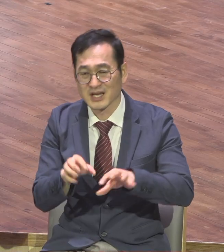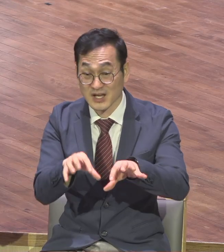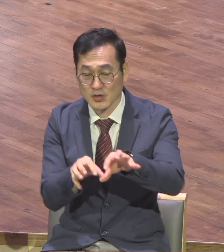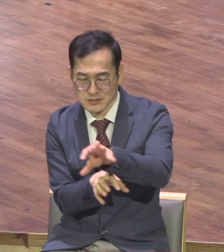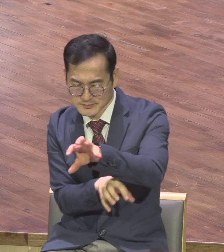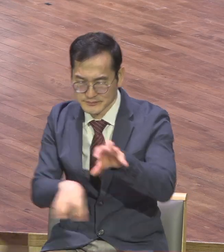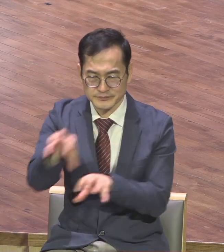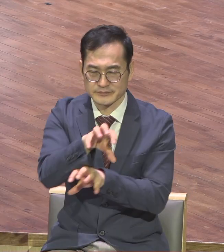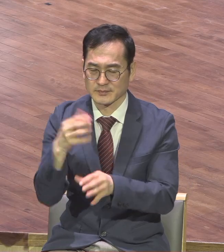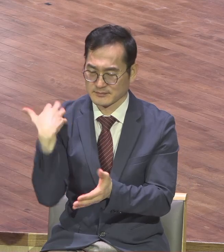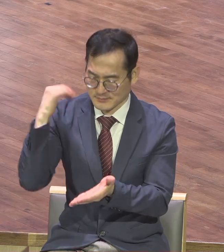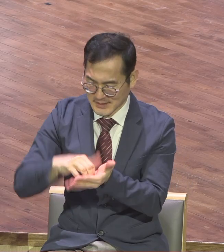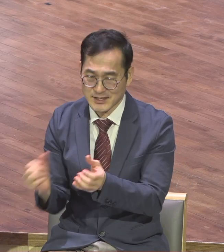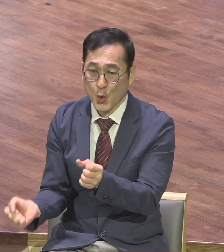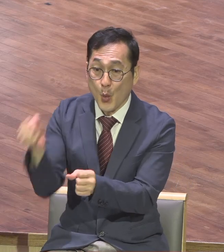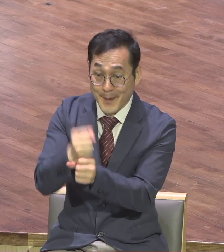일이다.